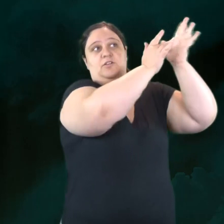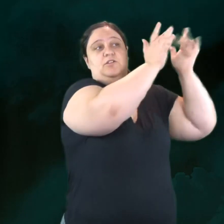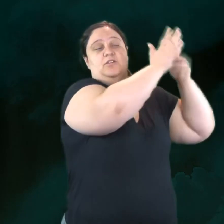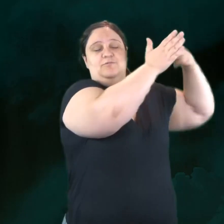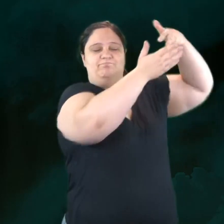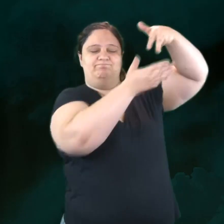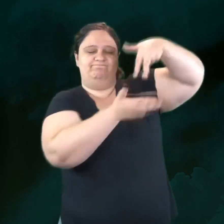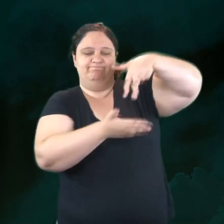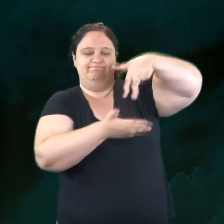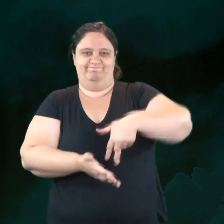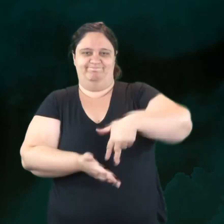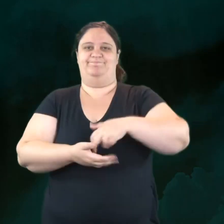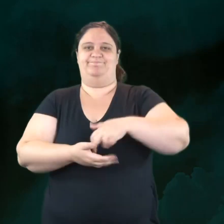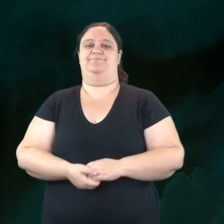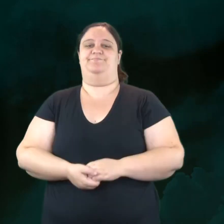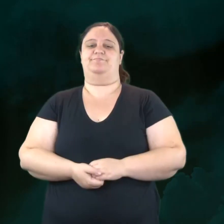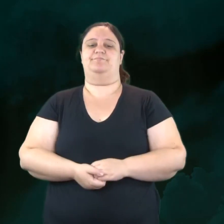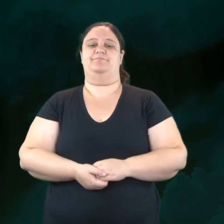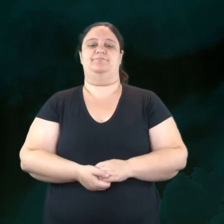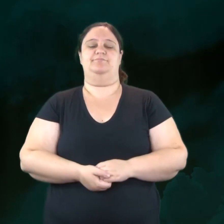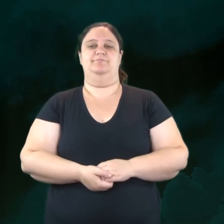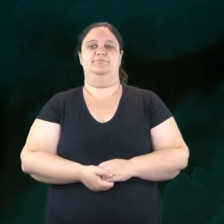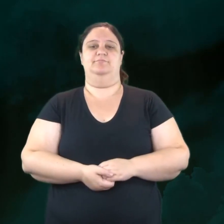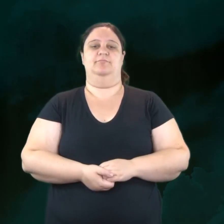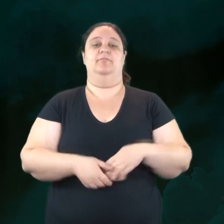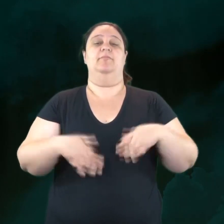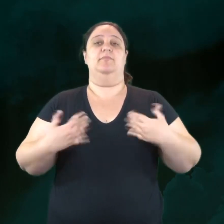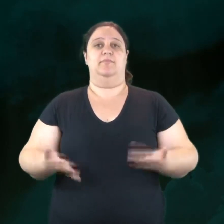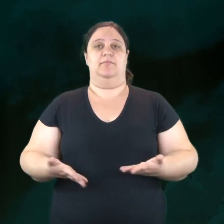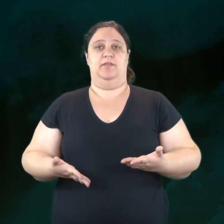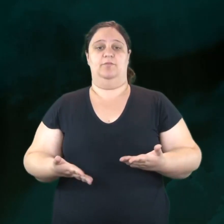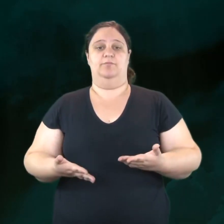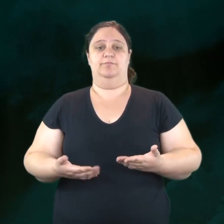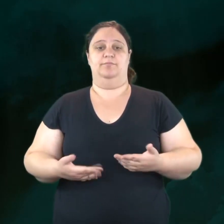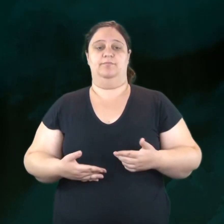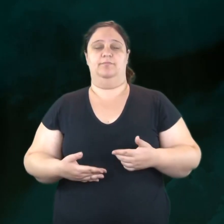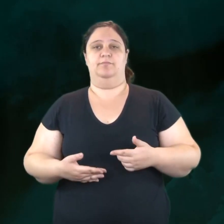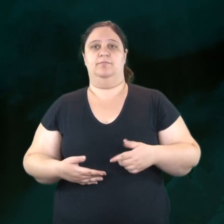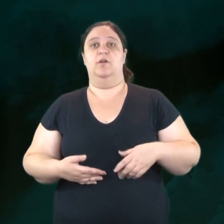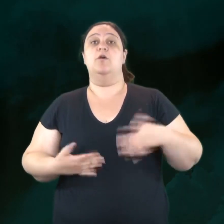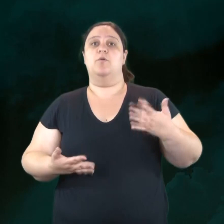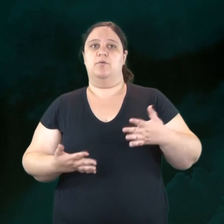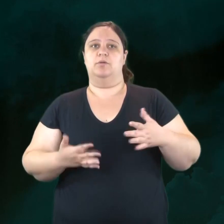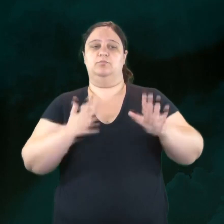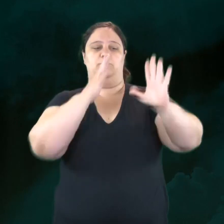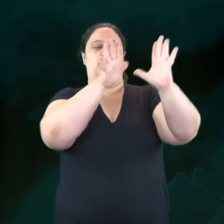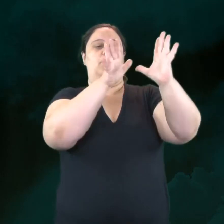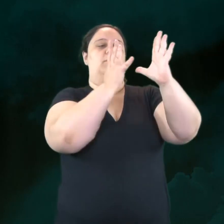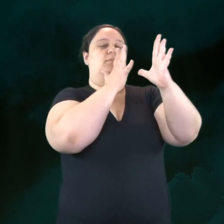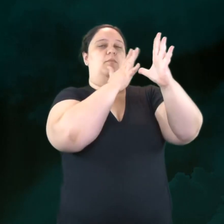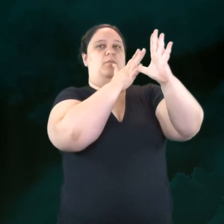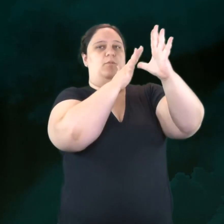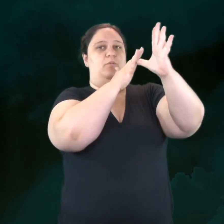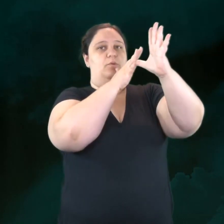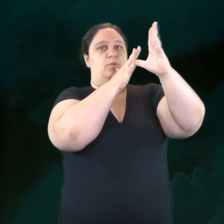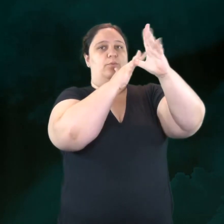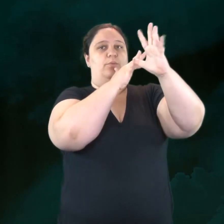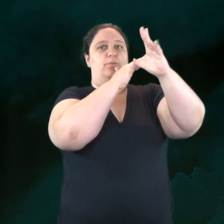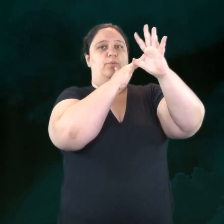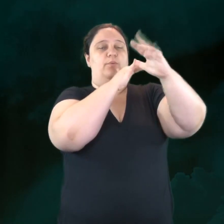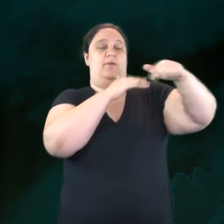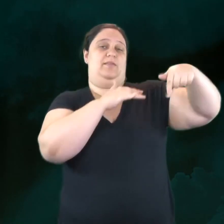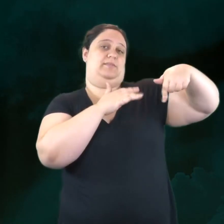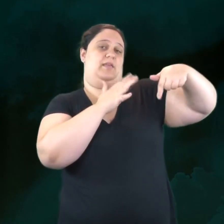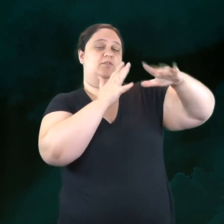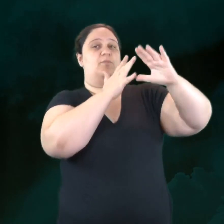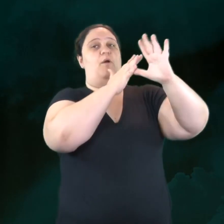no final dos tempos. Portanto, né, quando na sétima trombeta, quando ela for tocada,